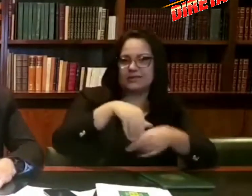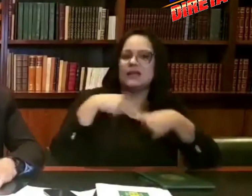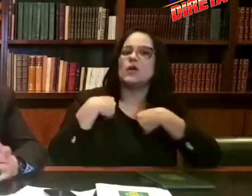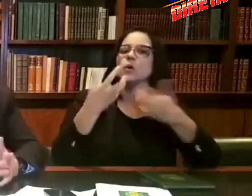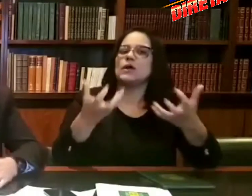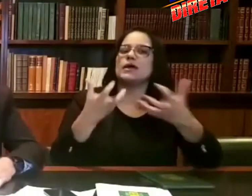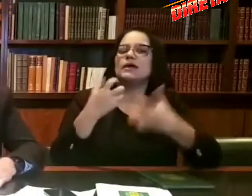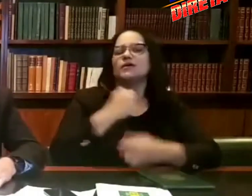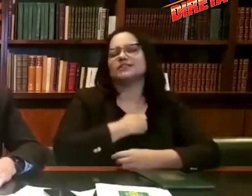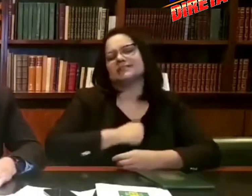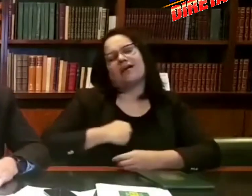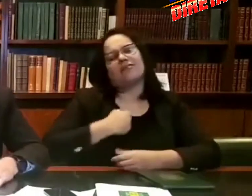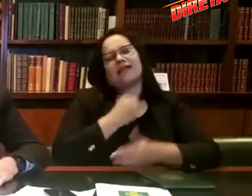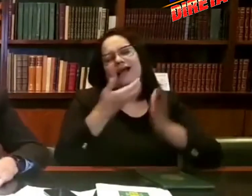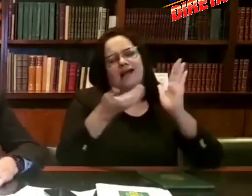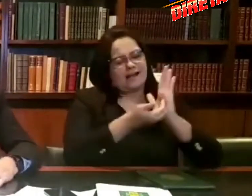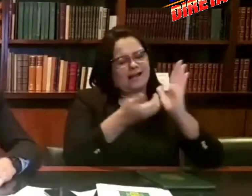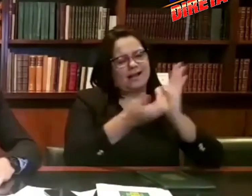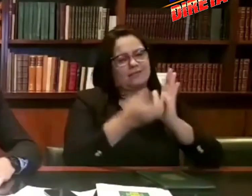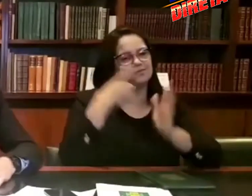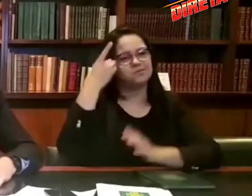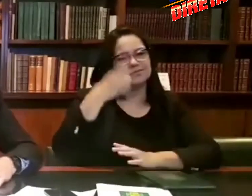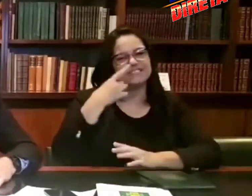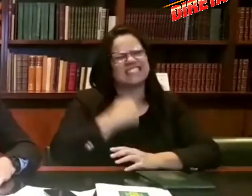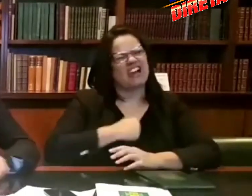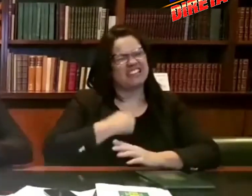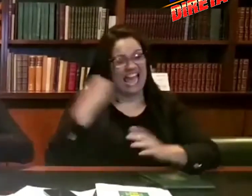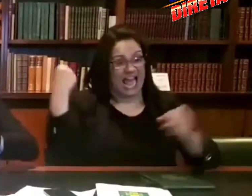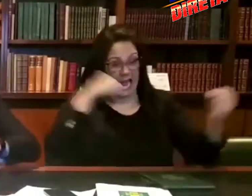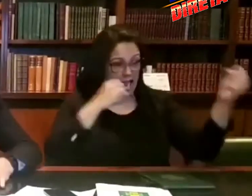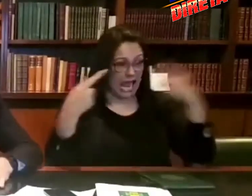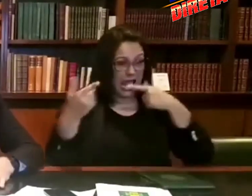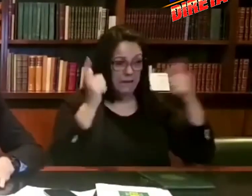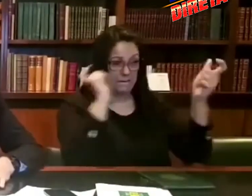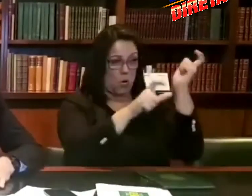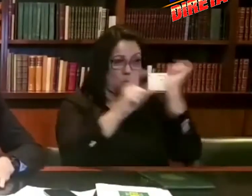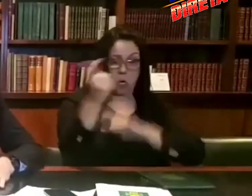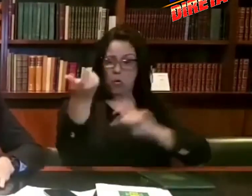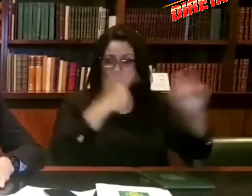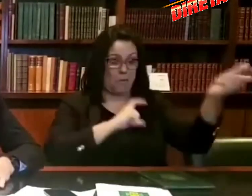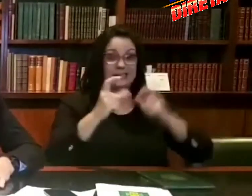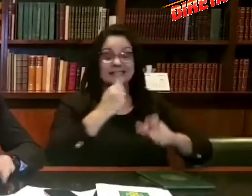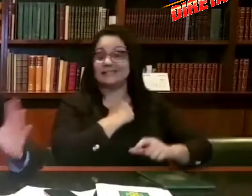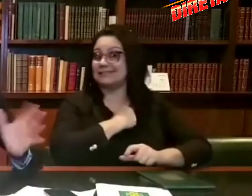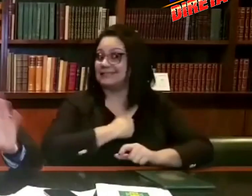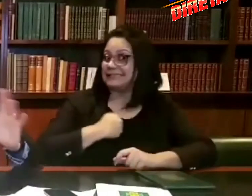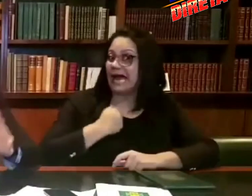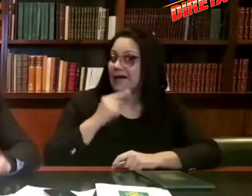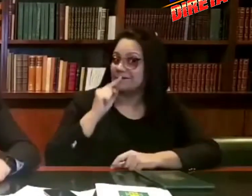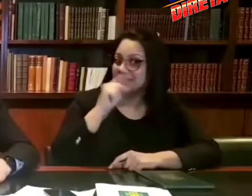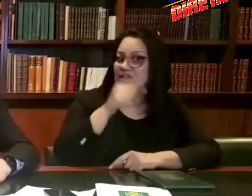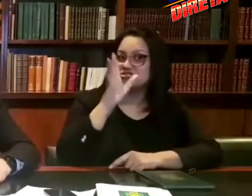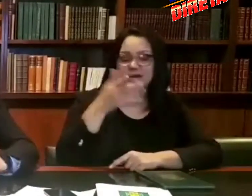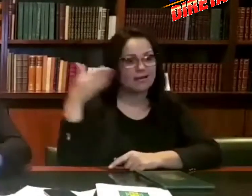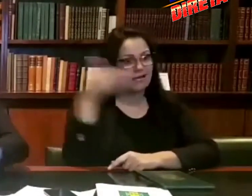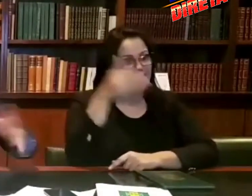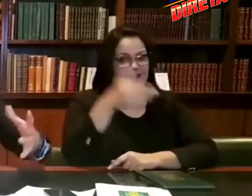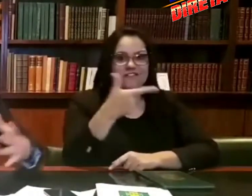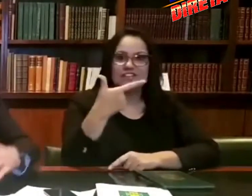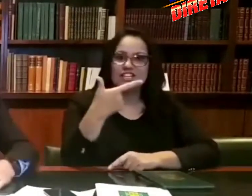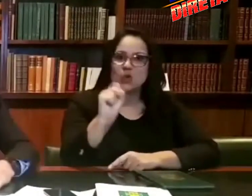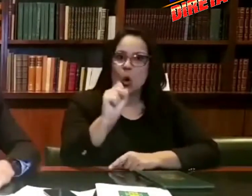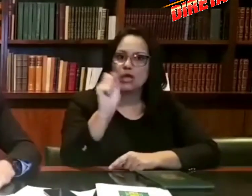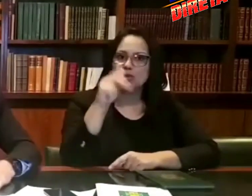dentro do. Estou com saudade da Câmara dos Deputados, estou com saudade da pancadaria aqui dentro. Lá na porta, entendeu? Fiquei 28 anos